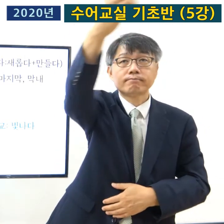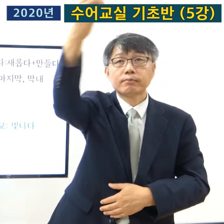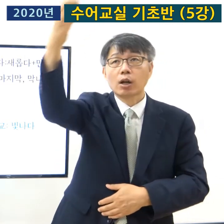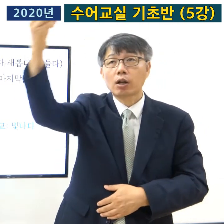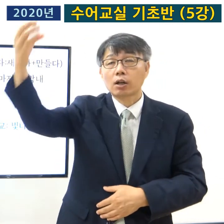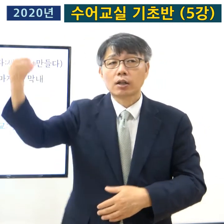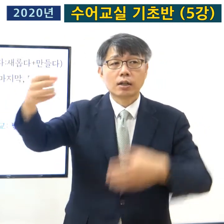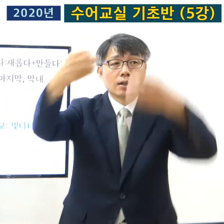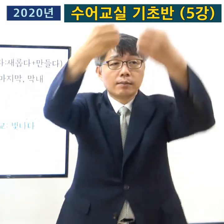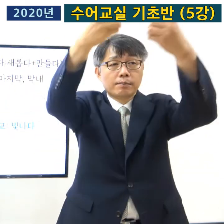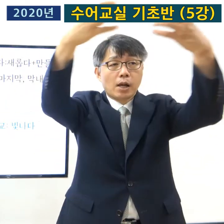별